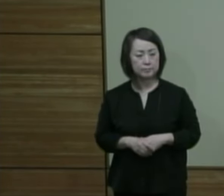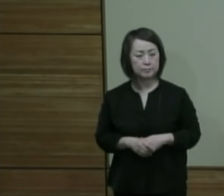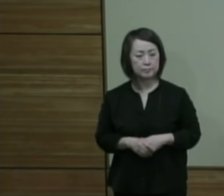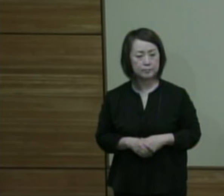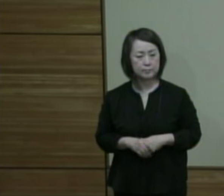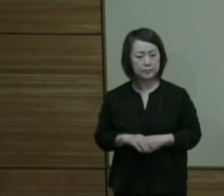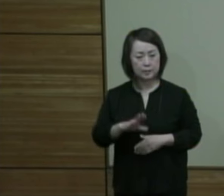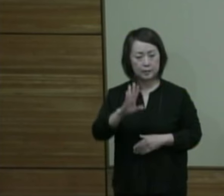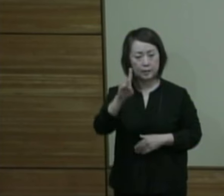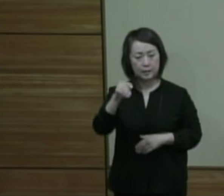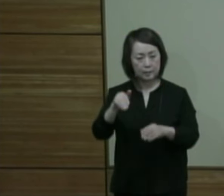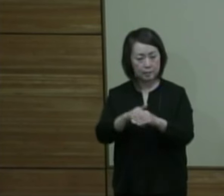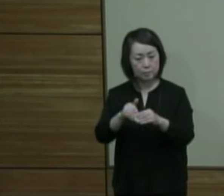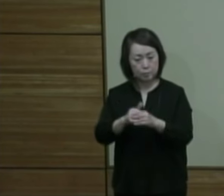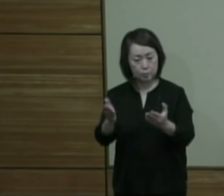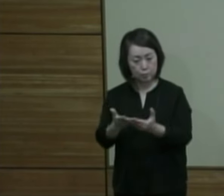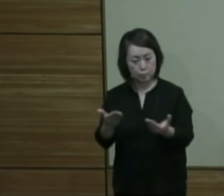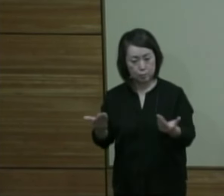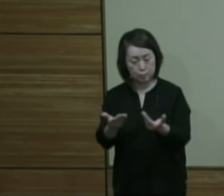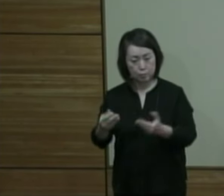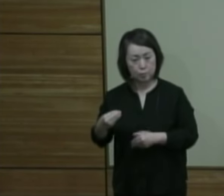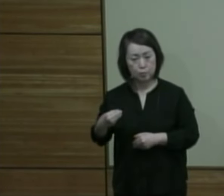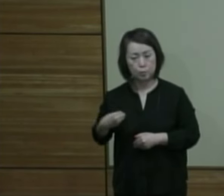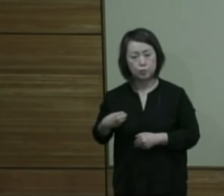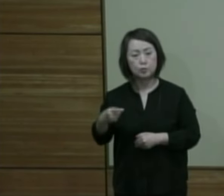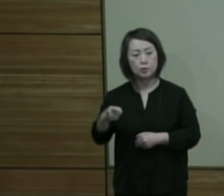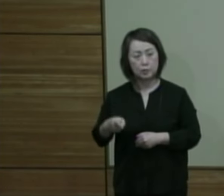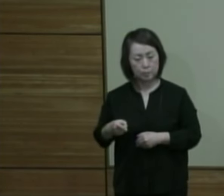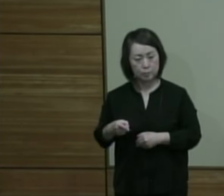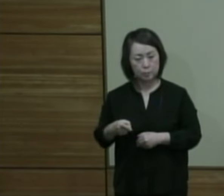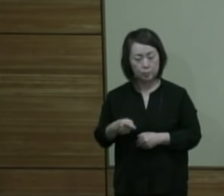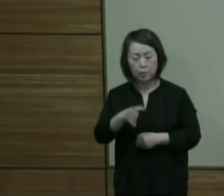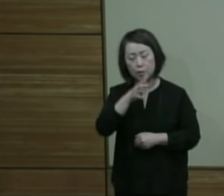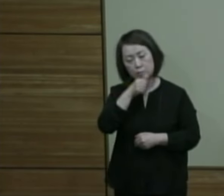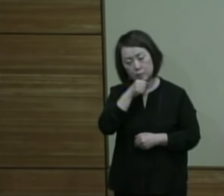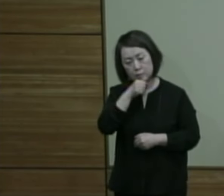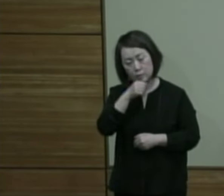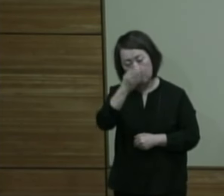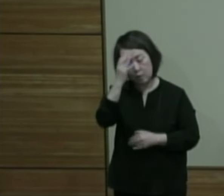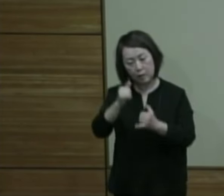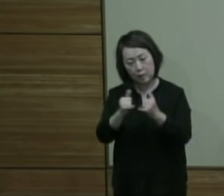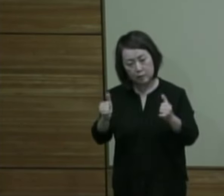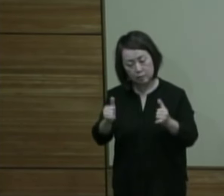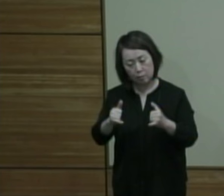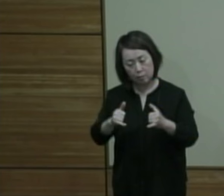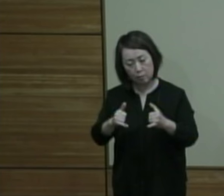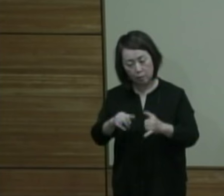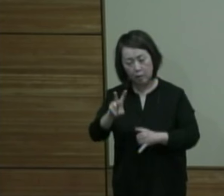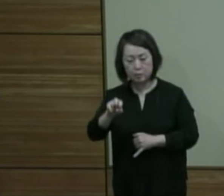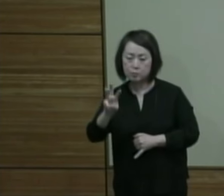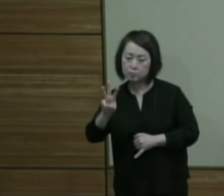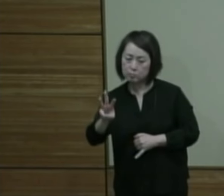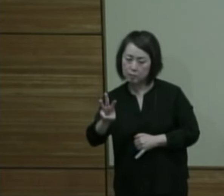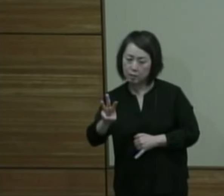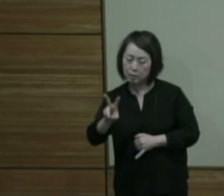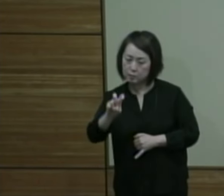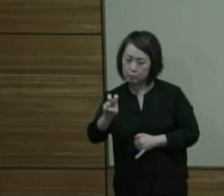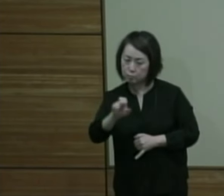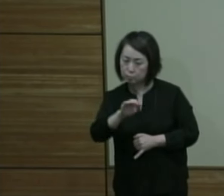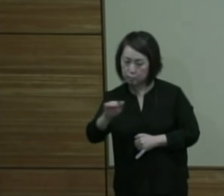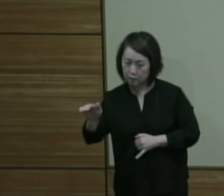県庁の職員も新入社員は22、23歳でしょうけれど、中堅の方は30代、40